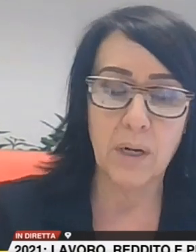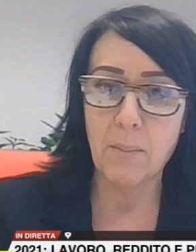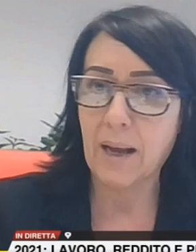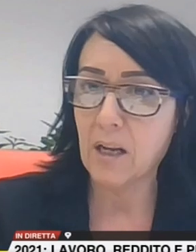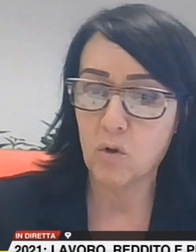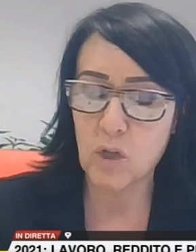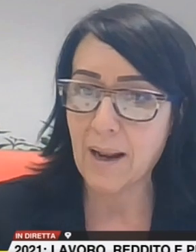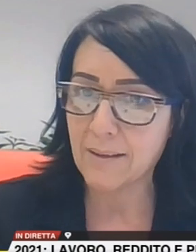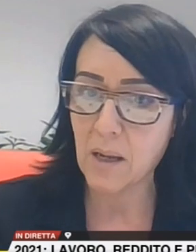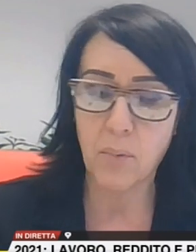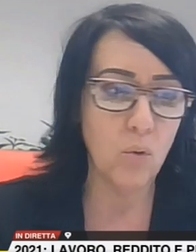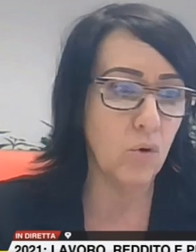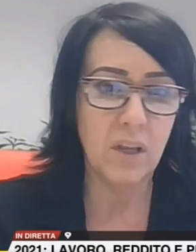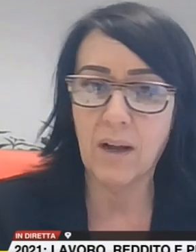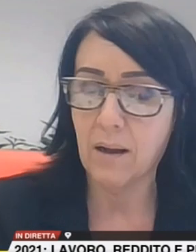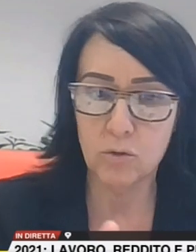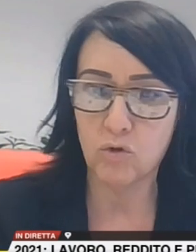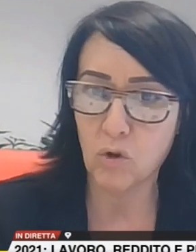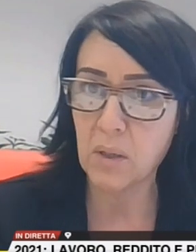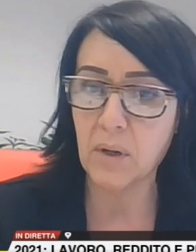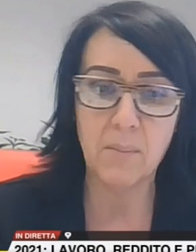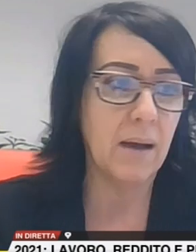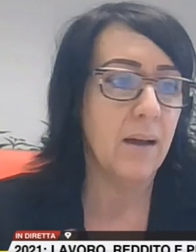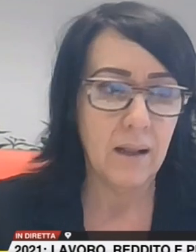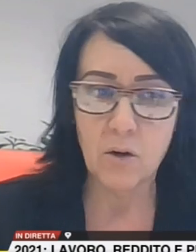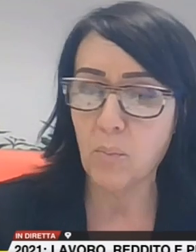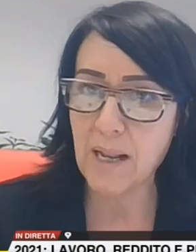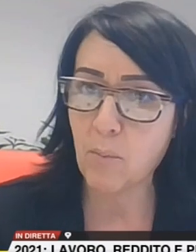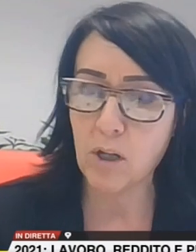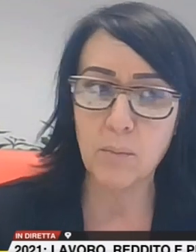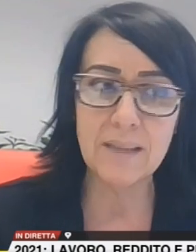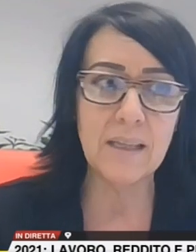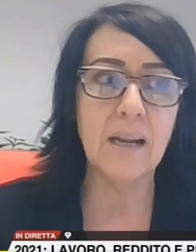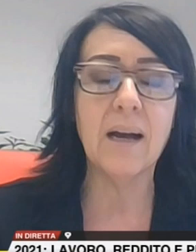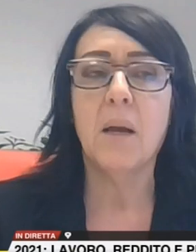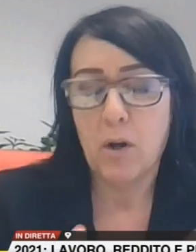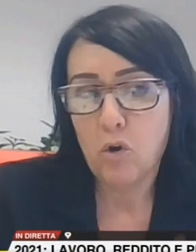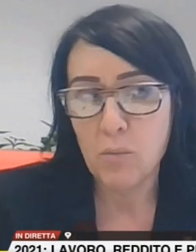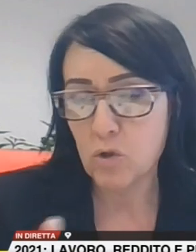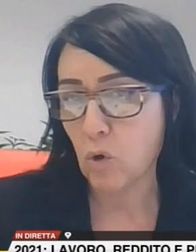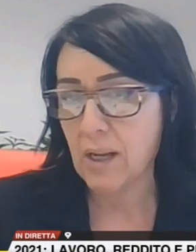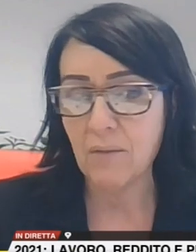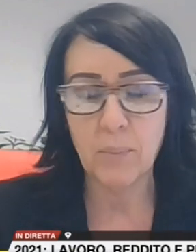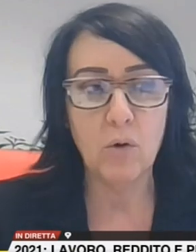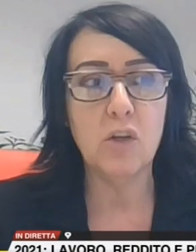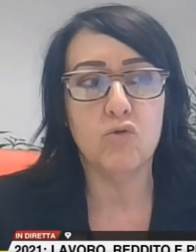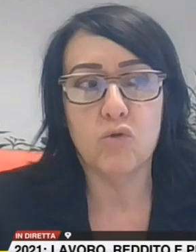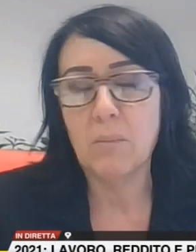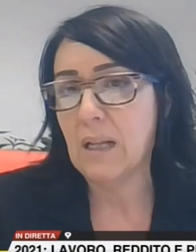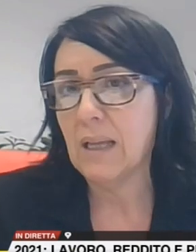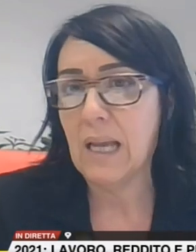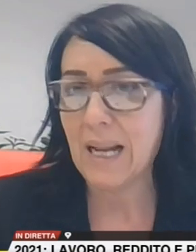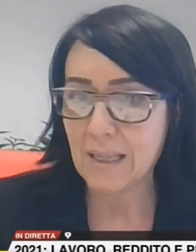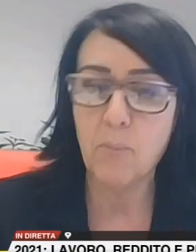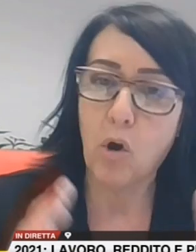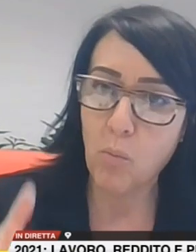fatto, perché magari non c'è il tempo, uno arriva due giorni prima, gli compiliamo la domandina, però come sottolineava Paolino,